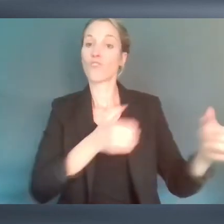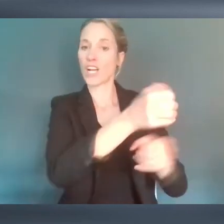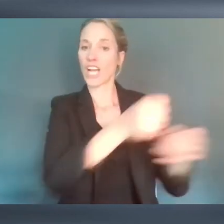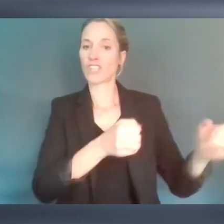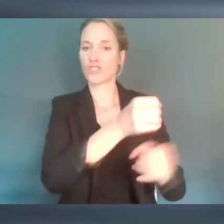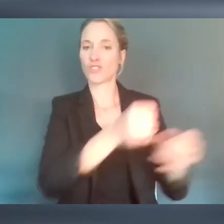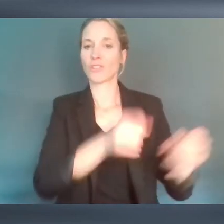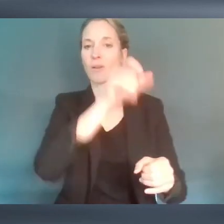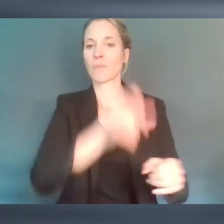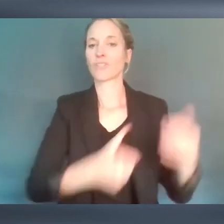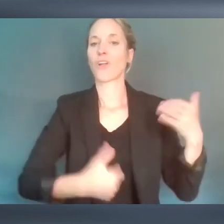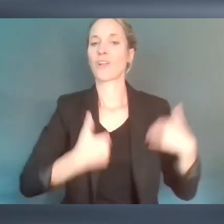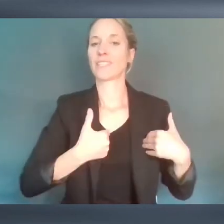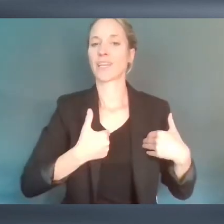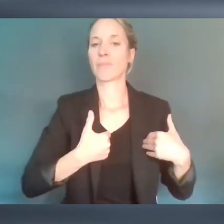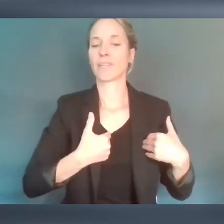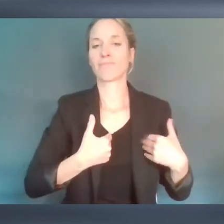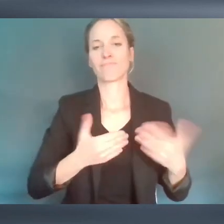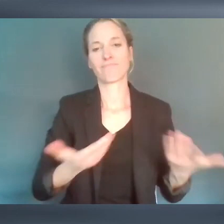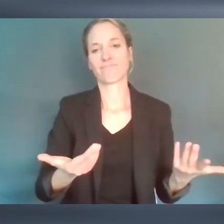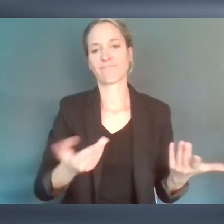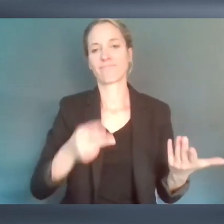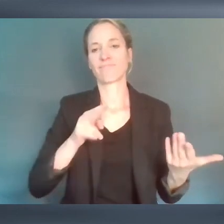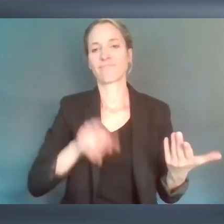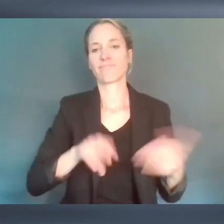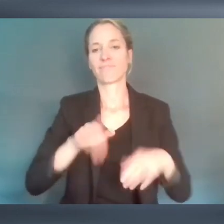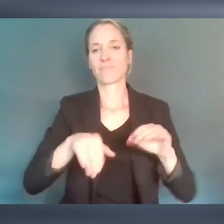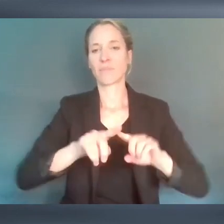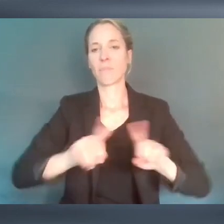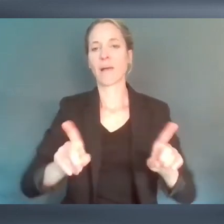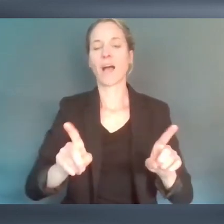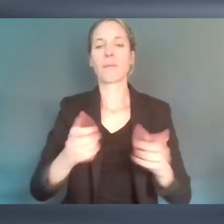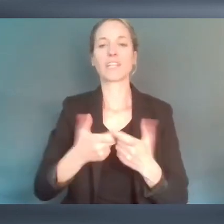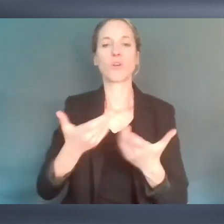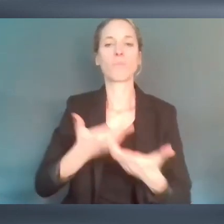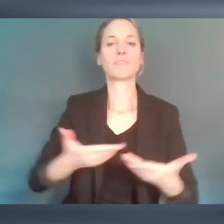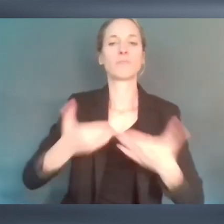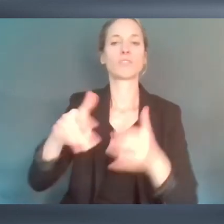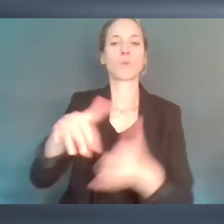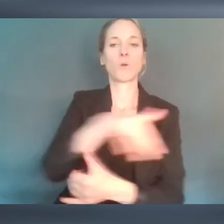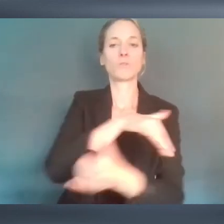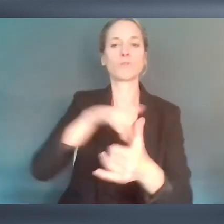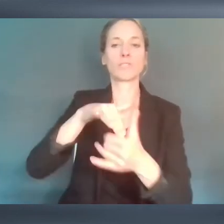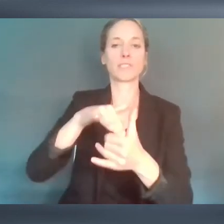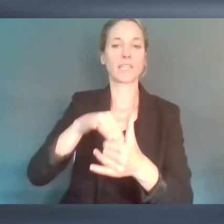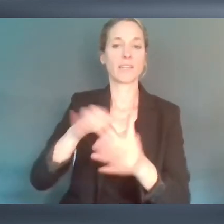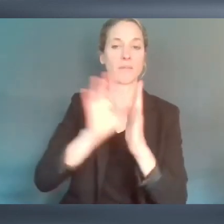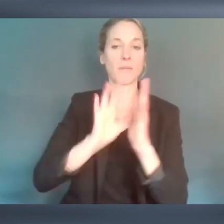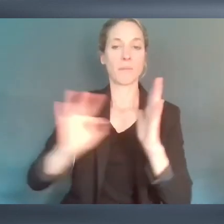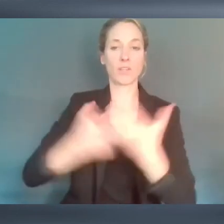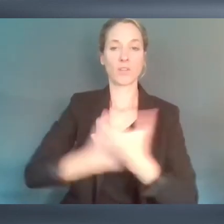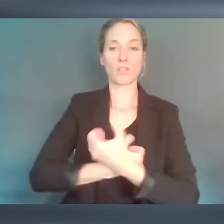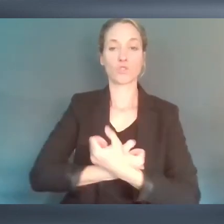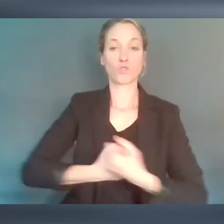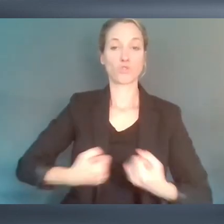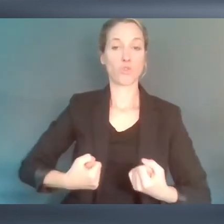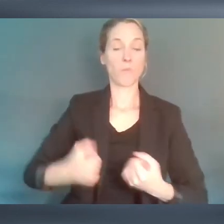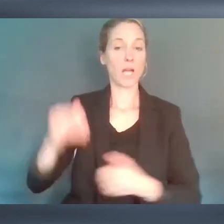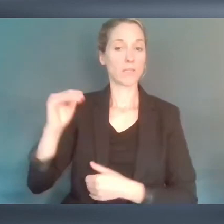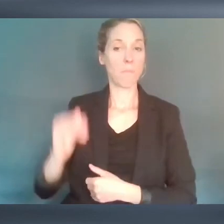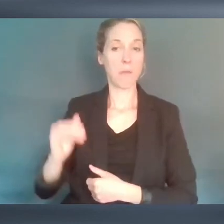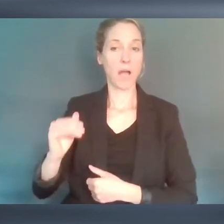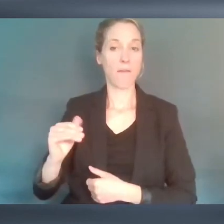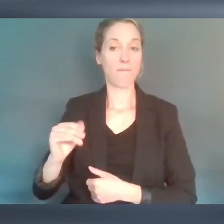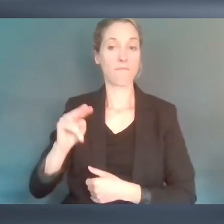On voit aussi ce que c'est un leurre, même lorsque le chômage est très faible, ça ne change pas vraiment grand-chose. Et encore,